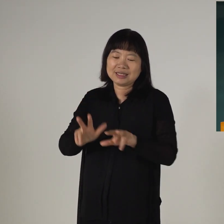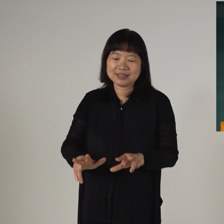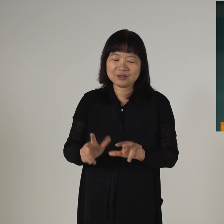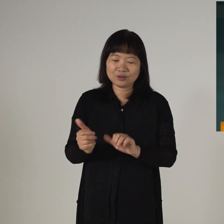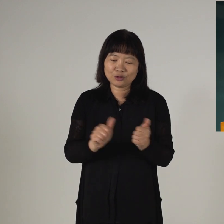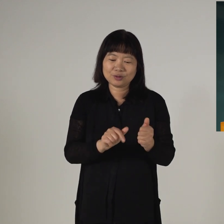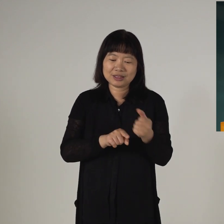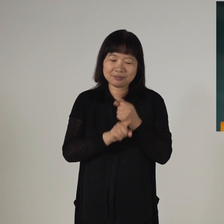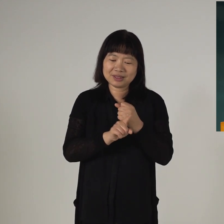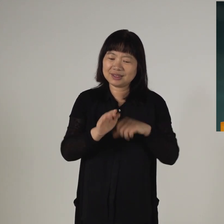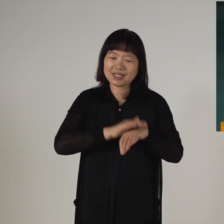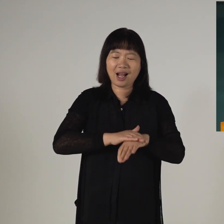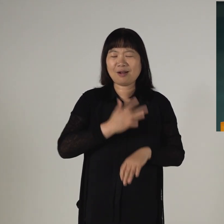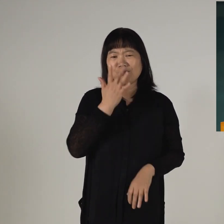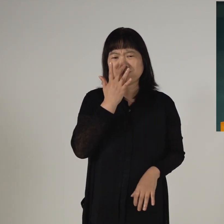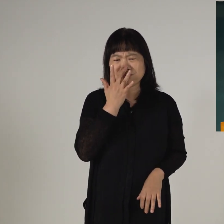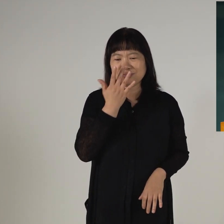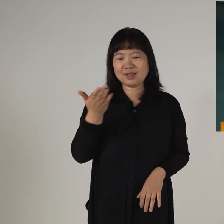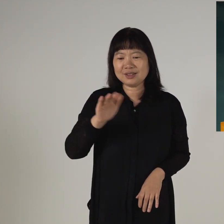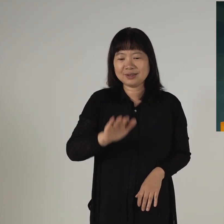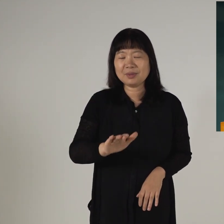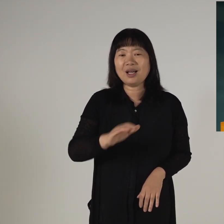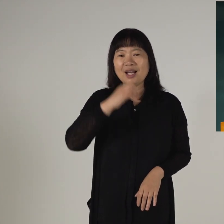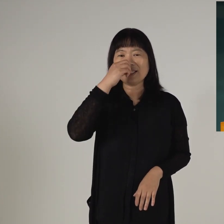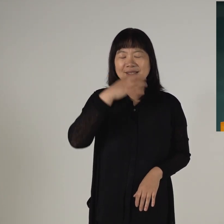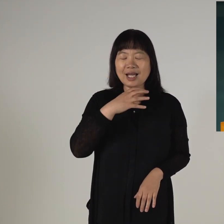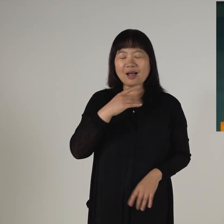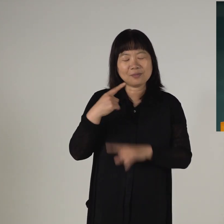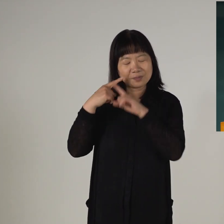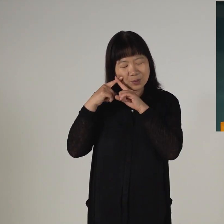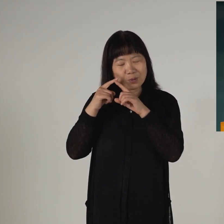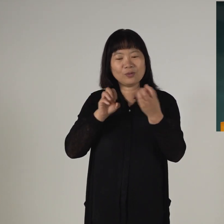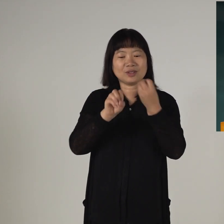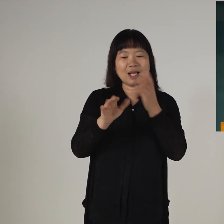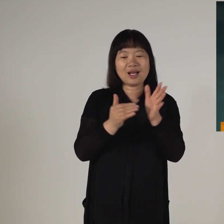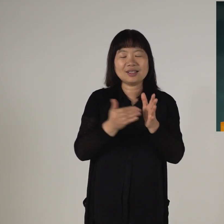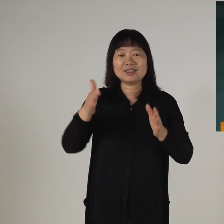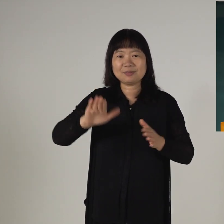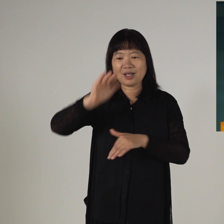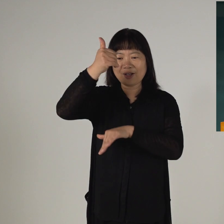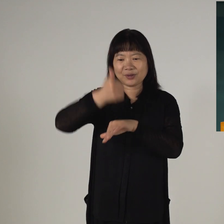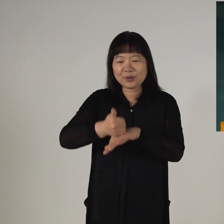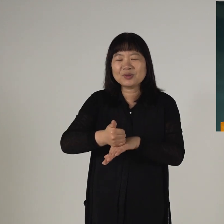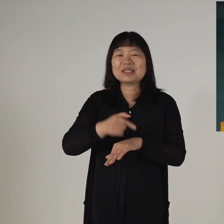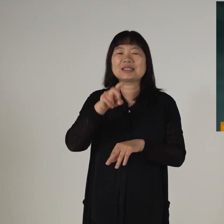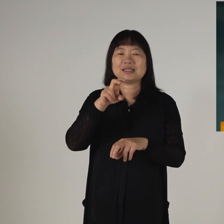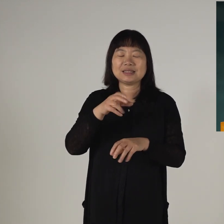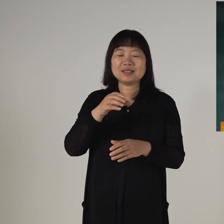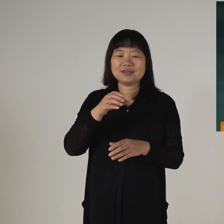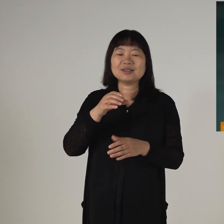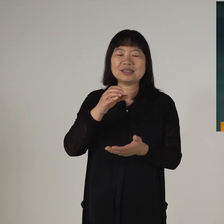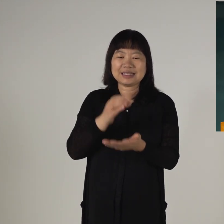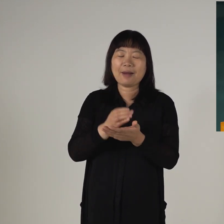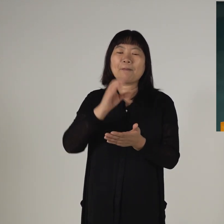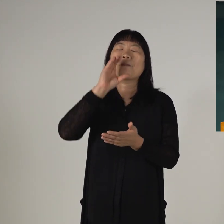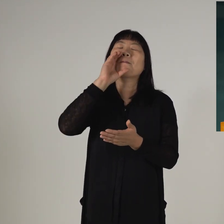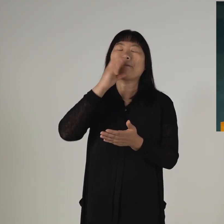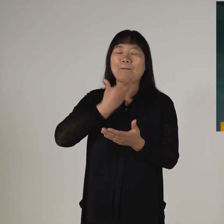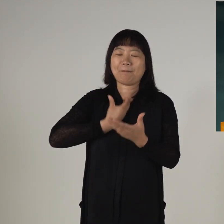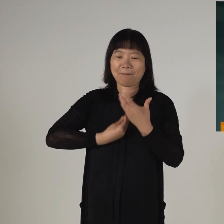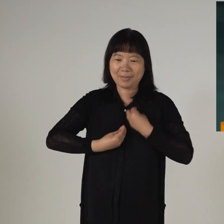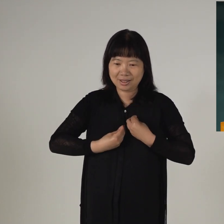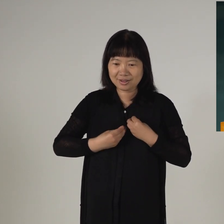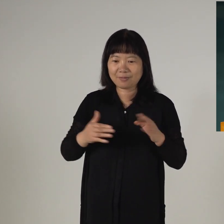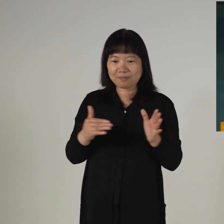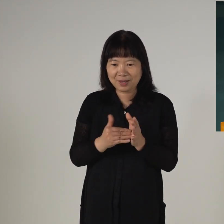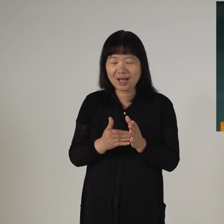죽음의 의미가 뭔지는 잘 모르겠지만 그냥 호기롭게 대답을 하지만 그래, 결국은 그 잔을 마실 것이다. 어떻게